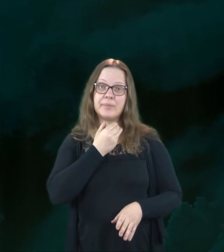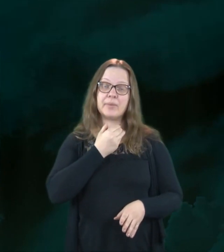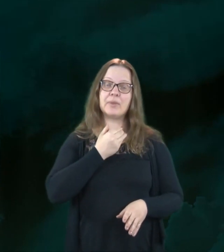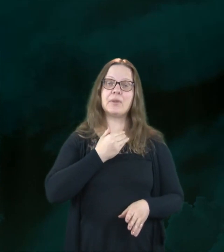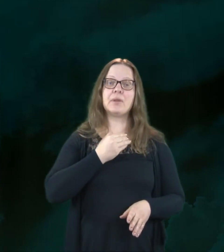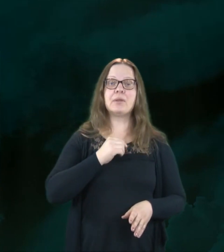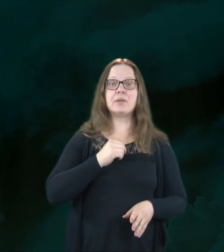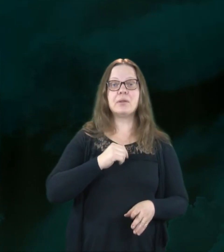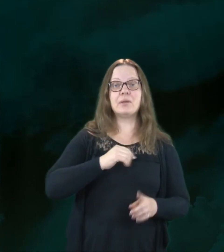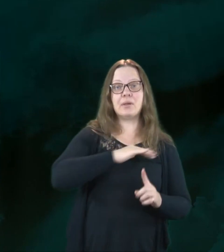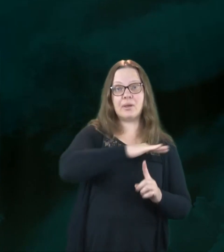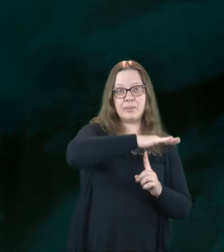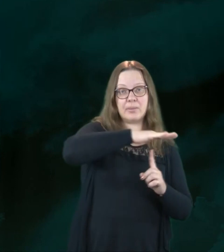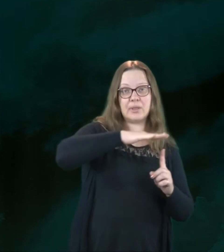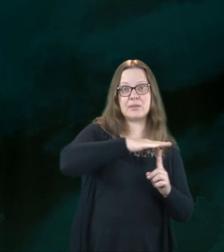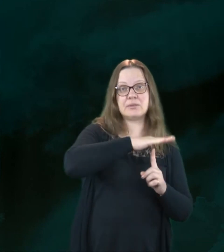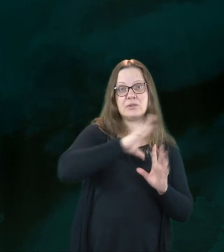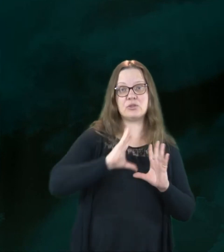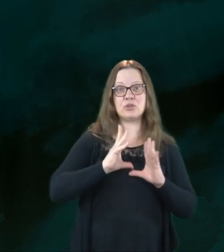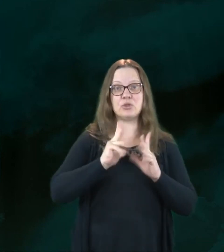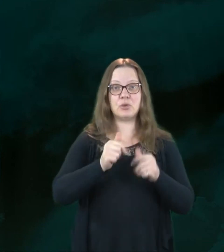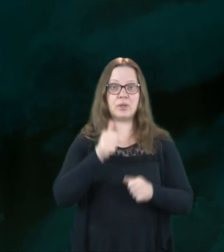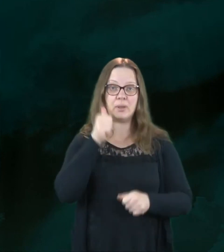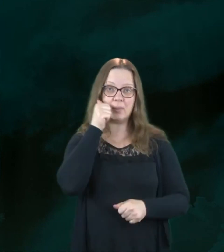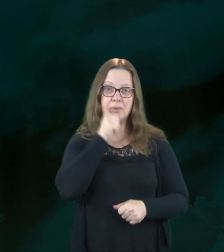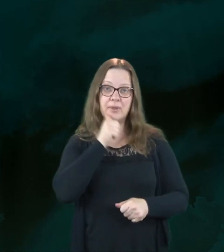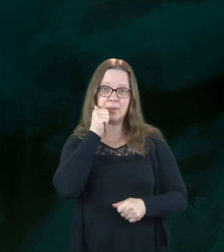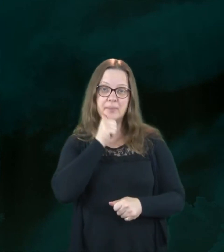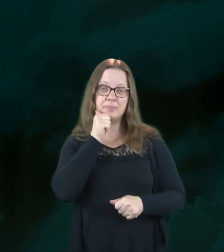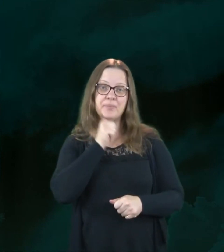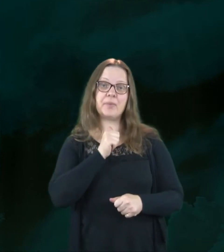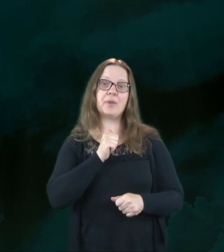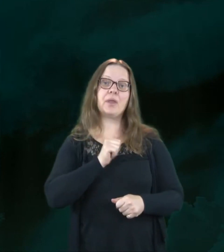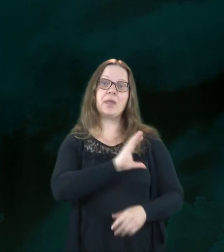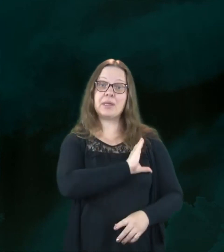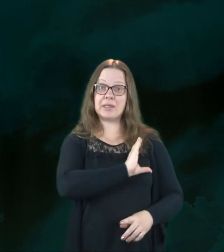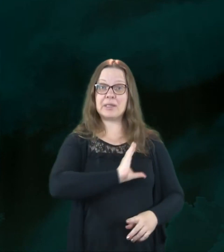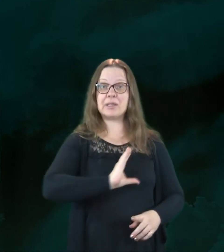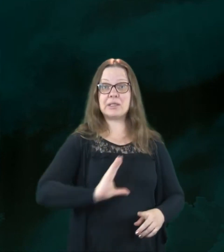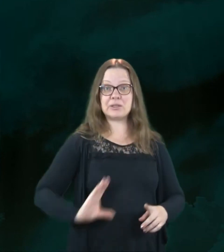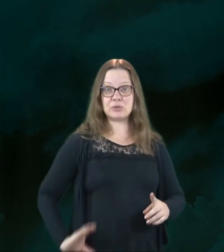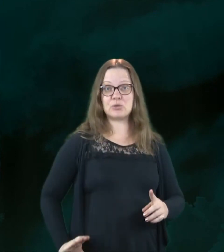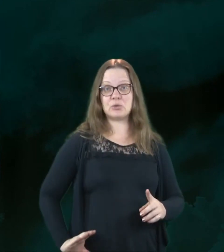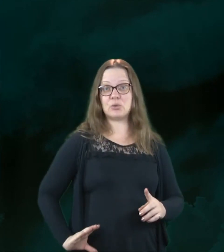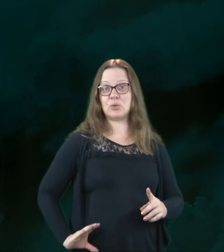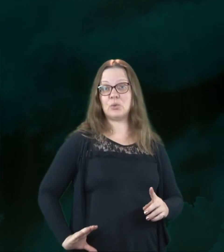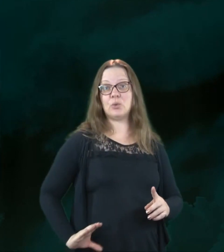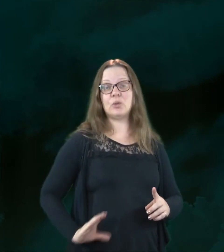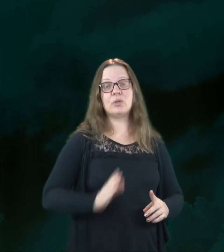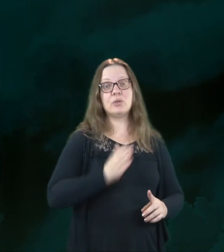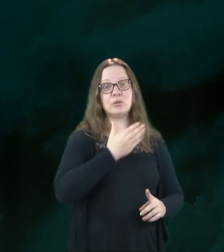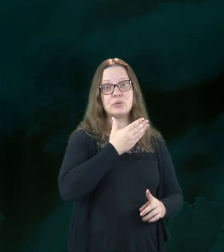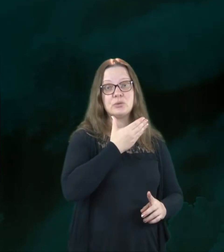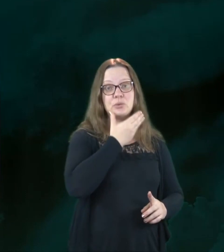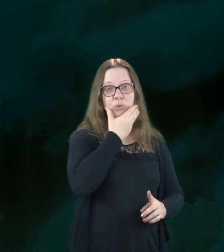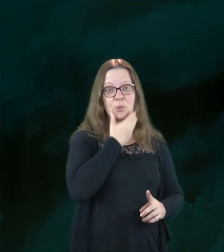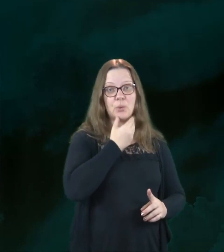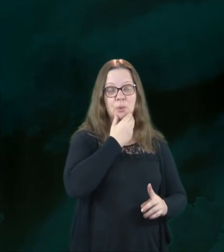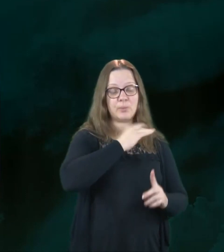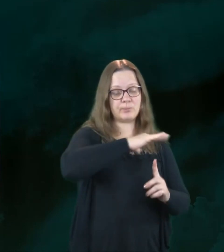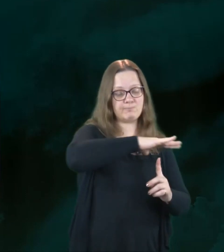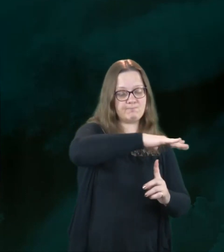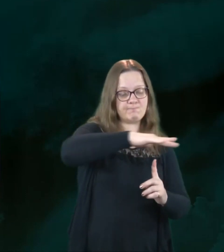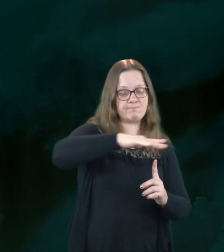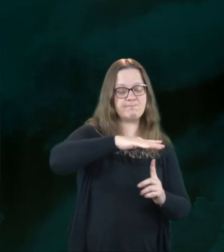ordem. Deus é o cabeça de Cristo, Cristo é o cabeça de todo homem, e o homem é cabeça da mulher. Então essa